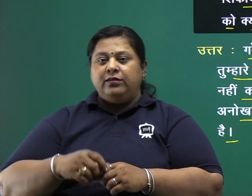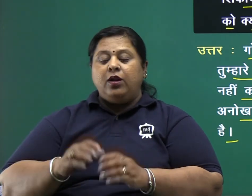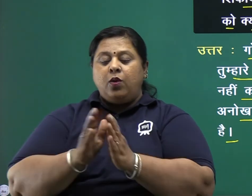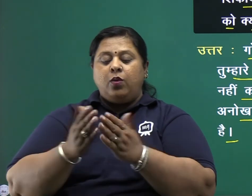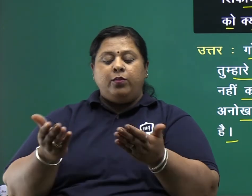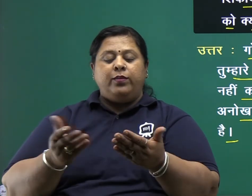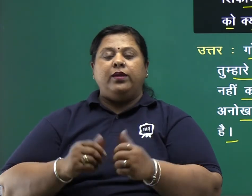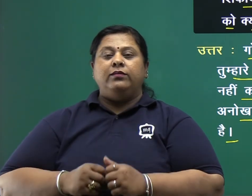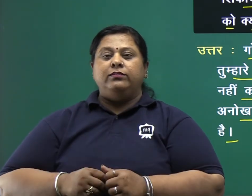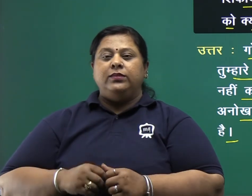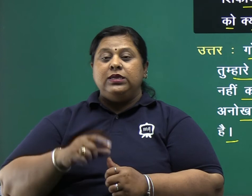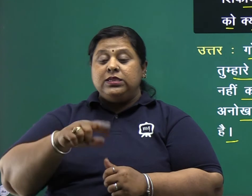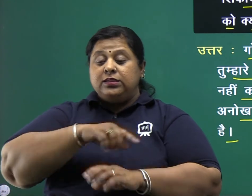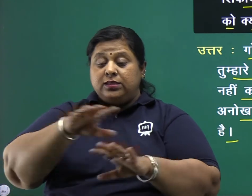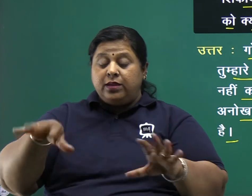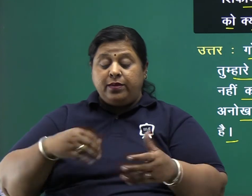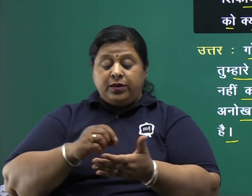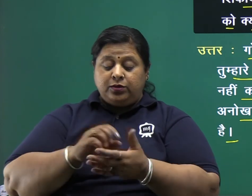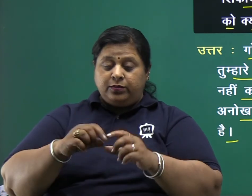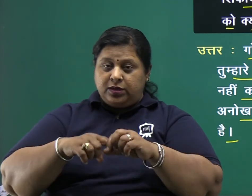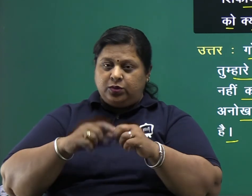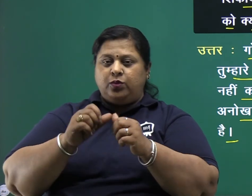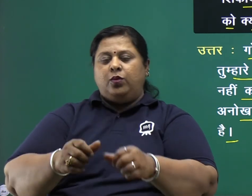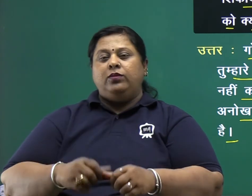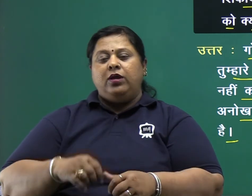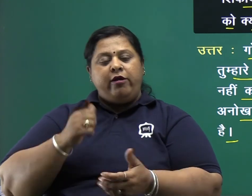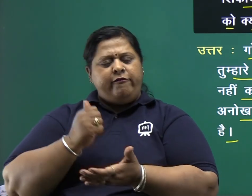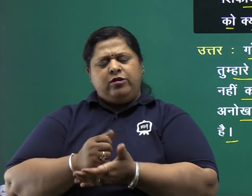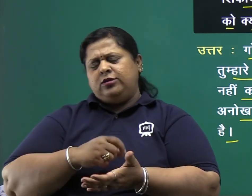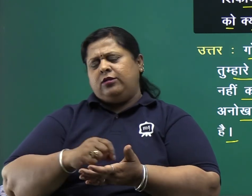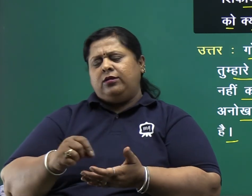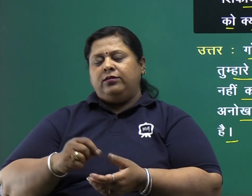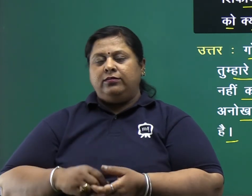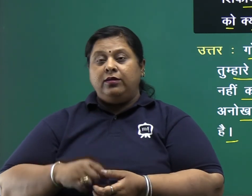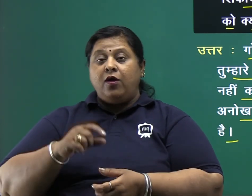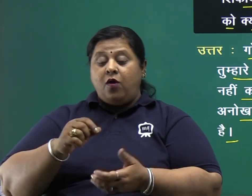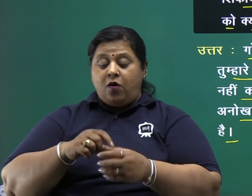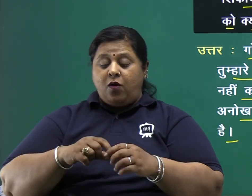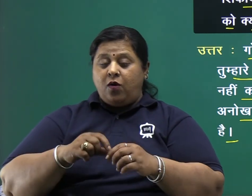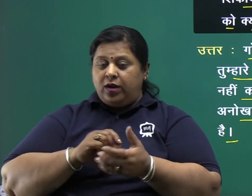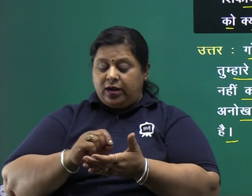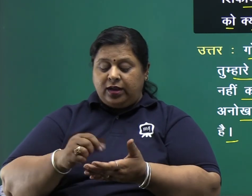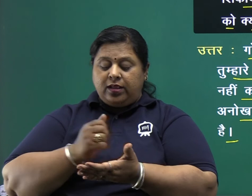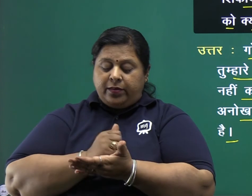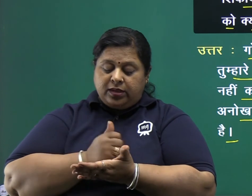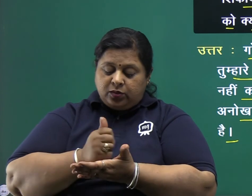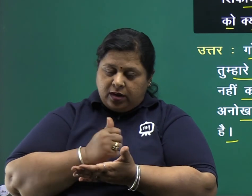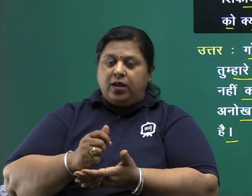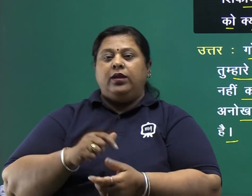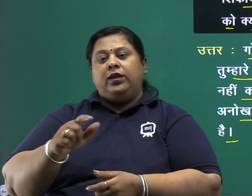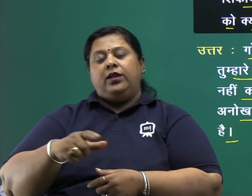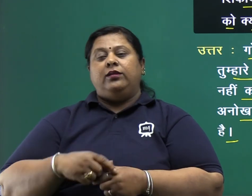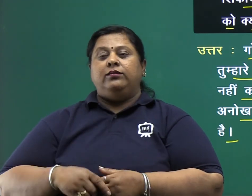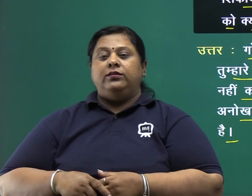नोटबुक में इन सभी प्रश्नोत्तरों को अवश्य लिखें और लिखित अभ्यास द्वारा